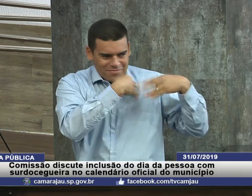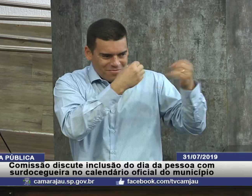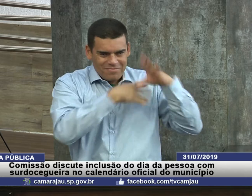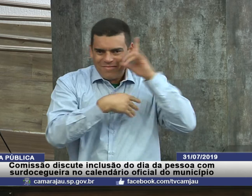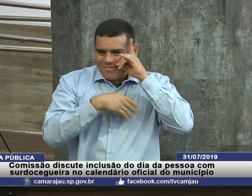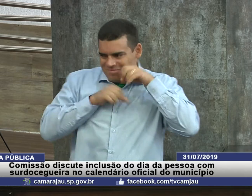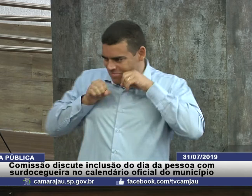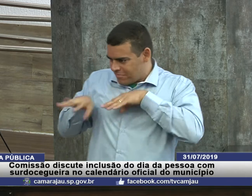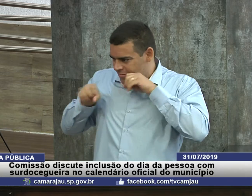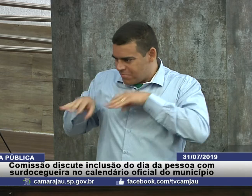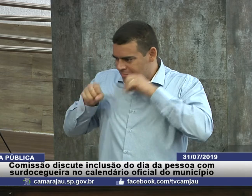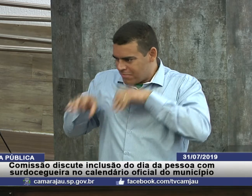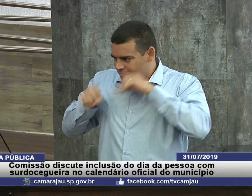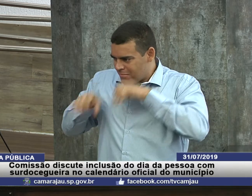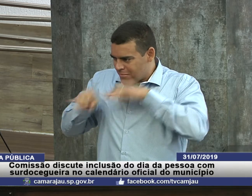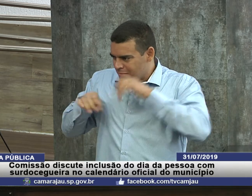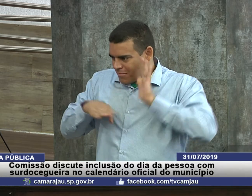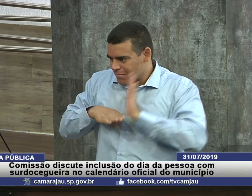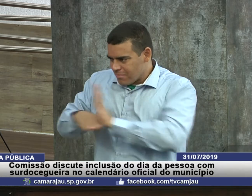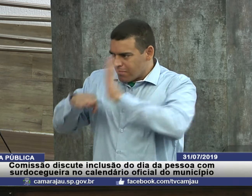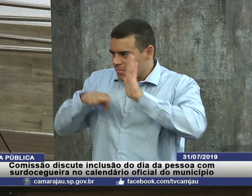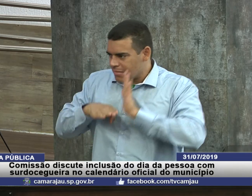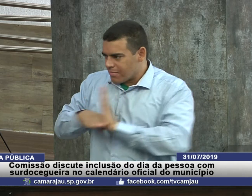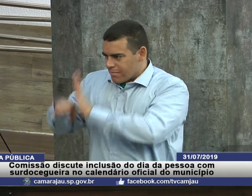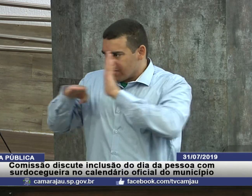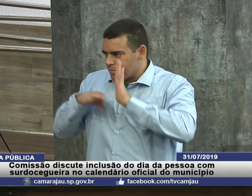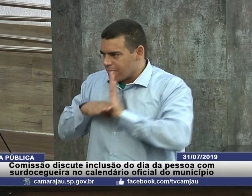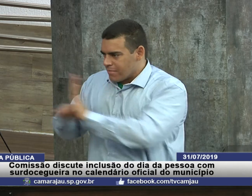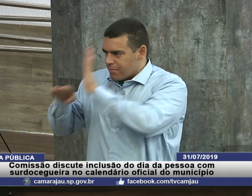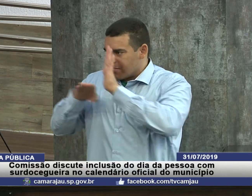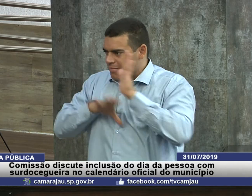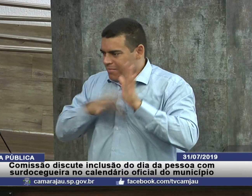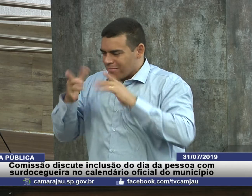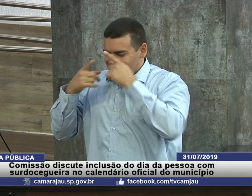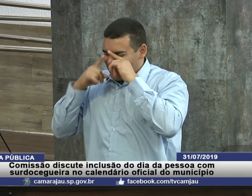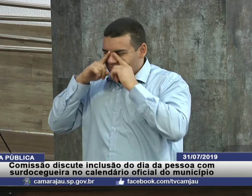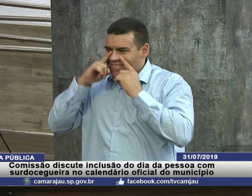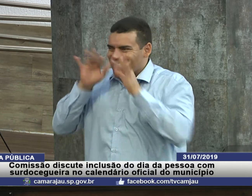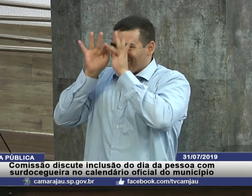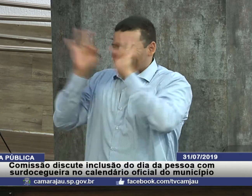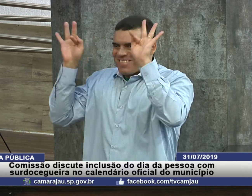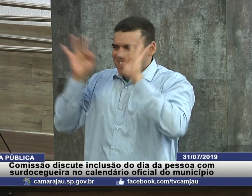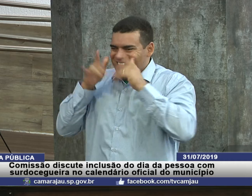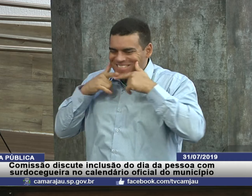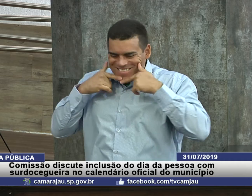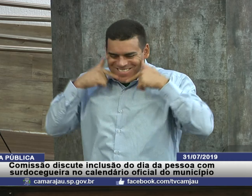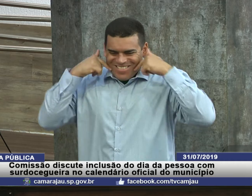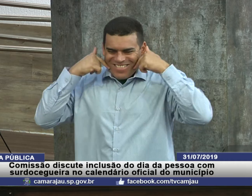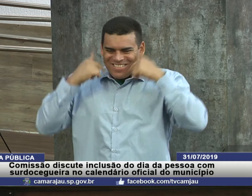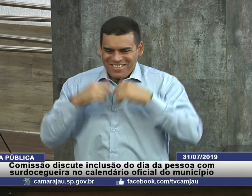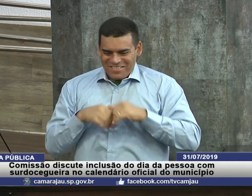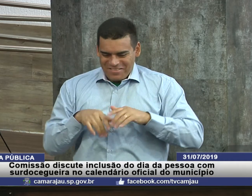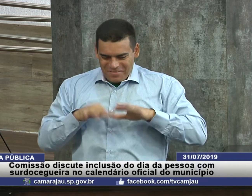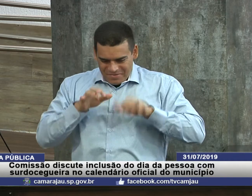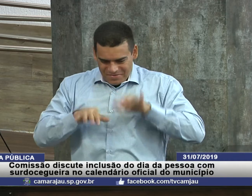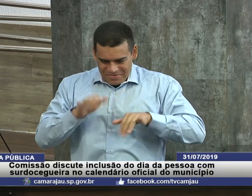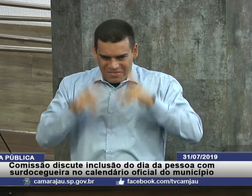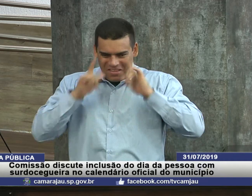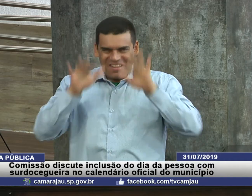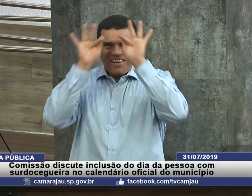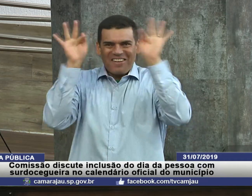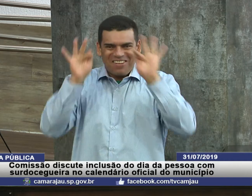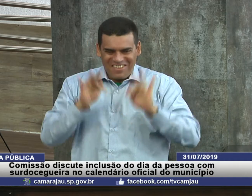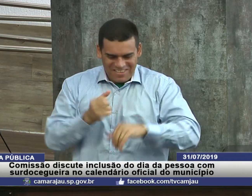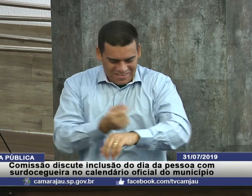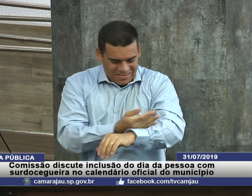toque. Então foi a Adriana que me oportunizou isso, porque até então a escola, os espaços que eu participei antes, eu não tive essa vivência,